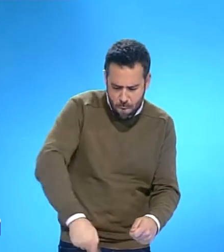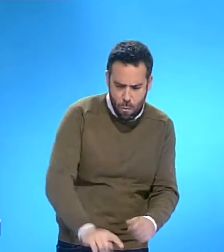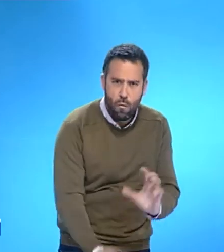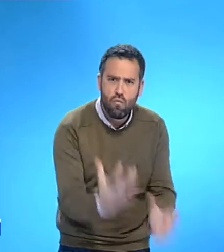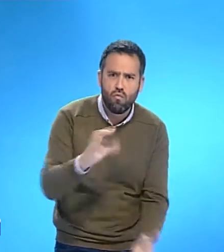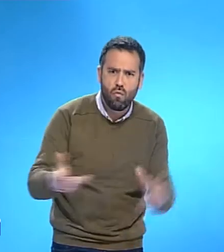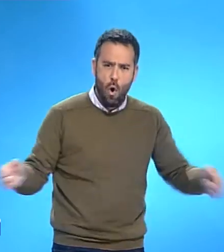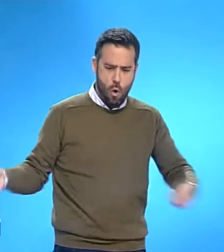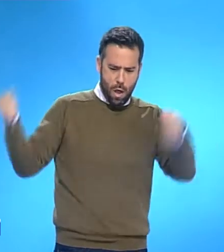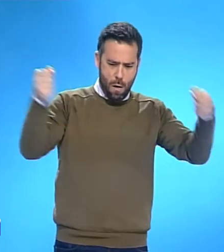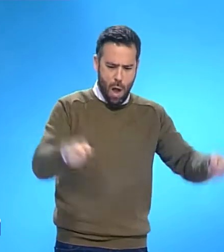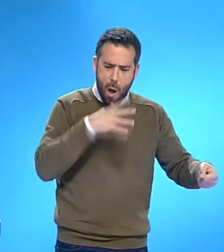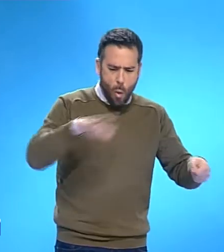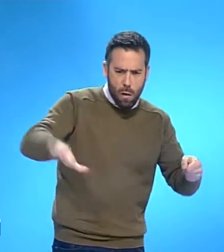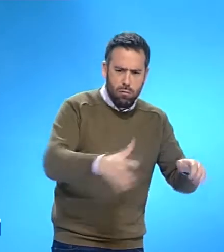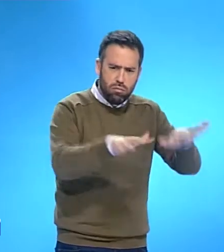unos troncos debajo de una gran olla.